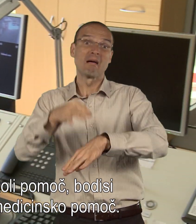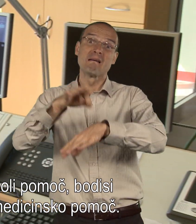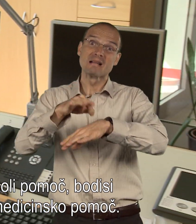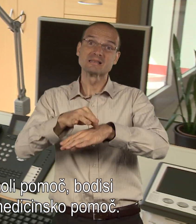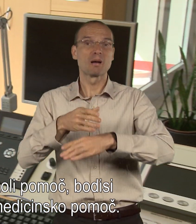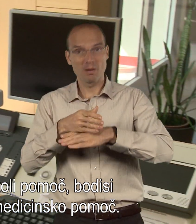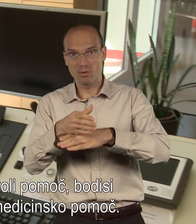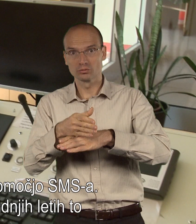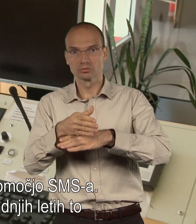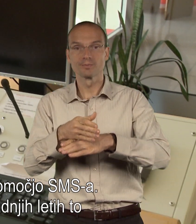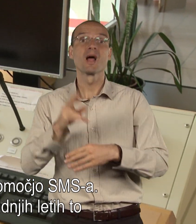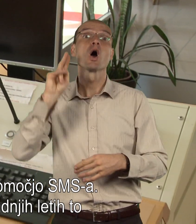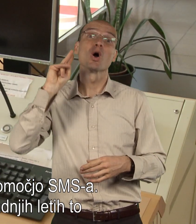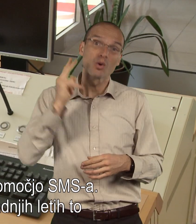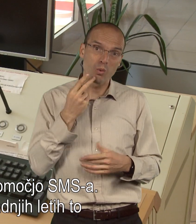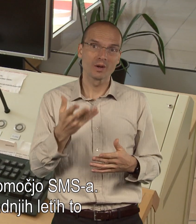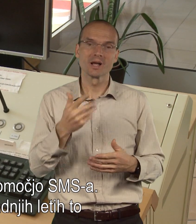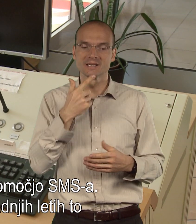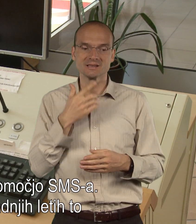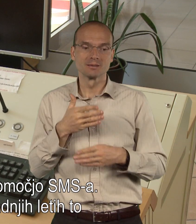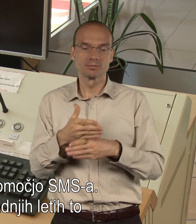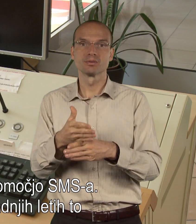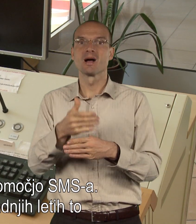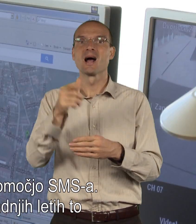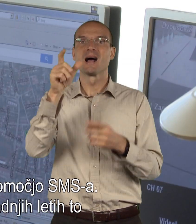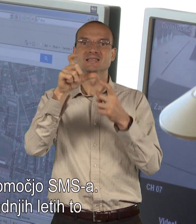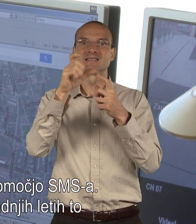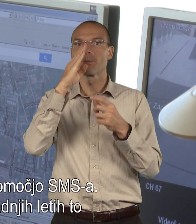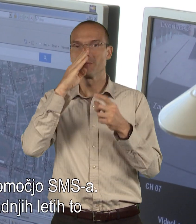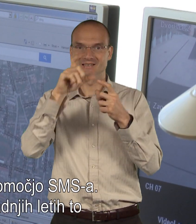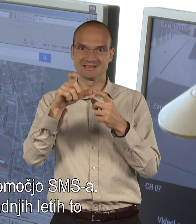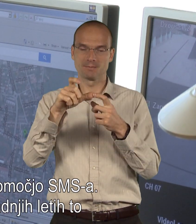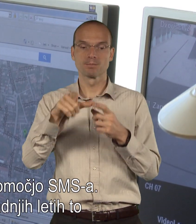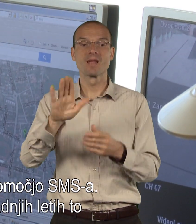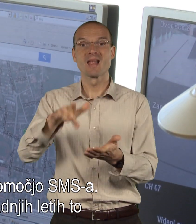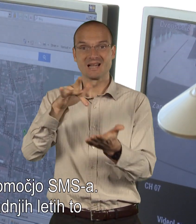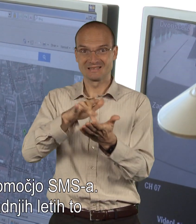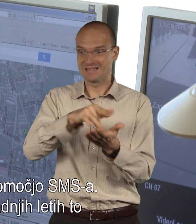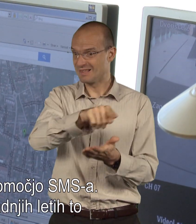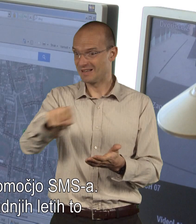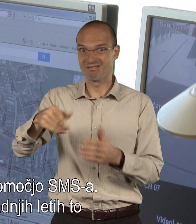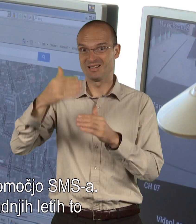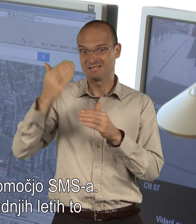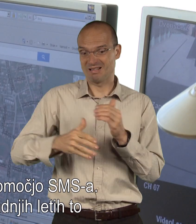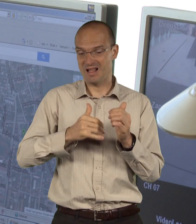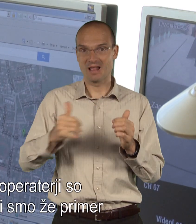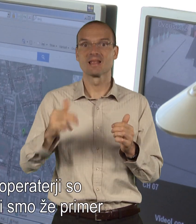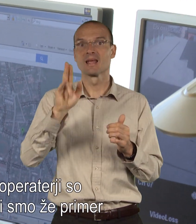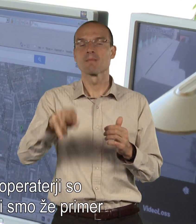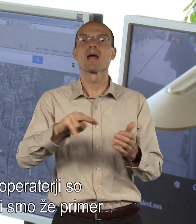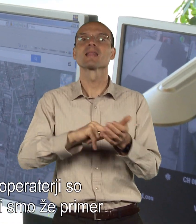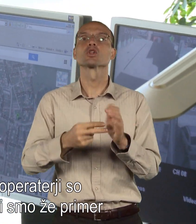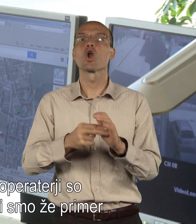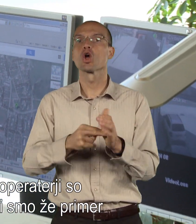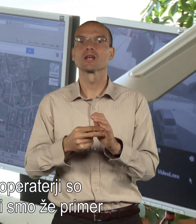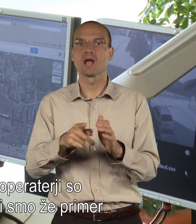medicinsko pomoč, gluhi pač pokličejo s pomočjo SMS-a. Na centrih imajo sedaj v zadnjih letih to